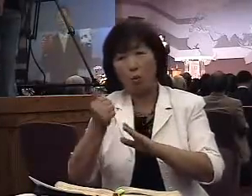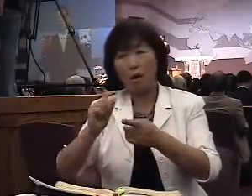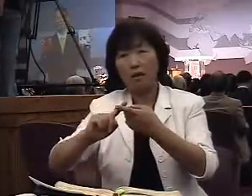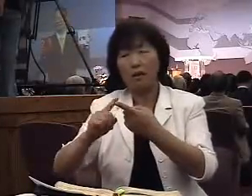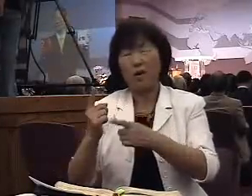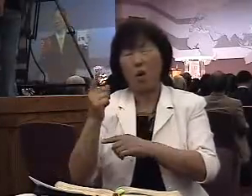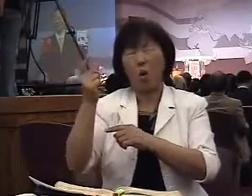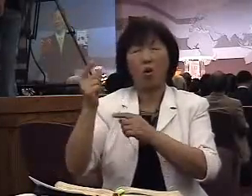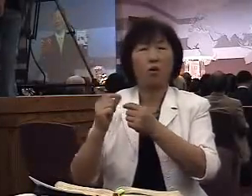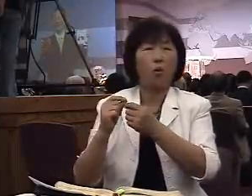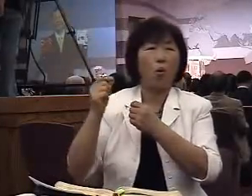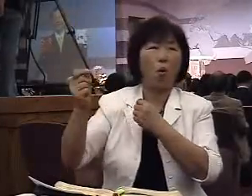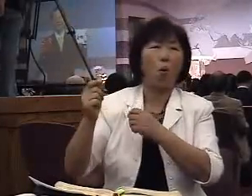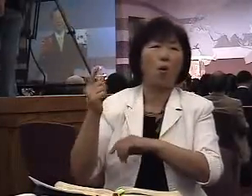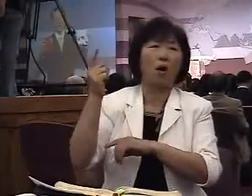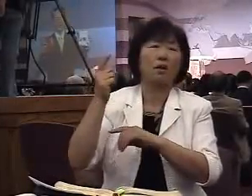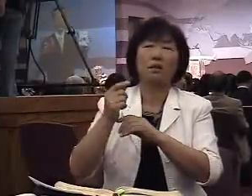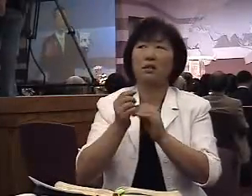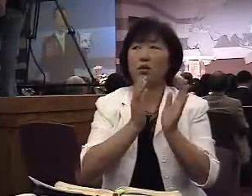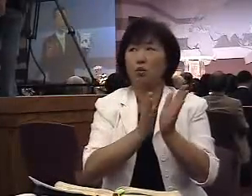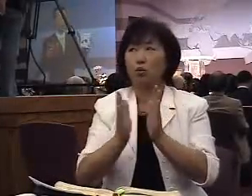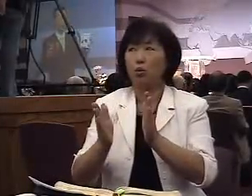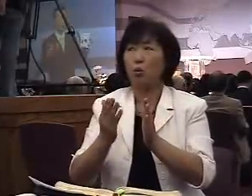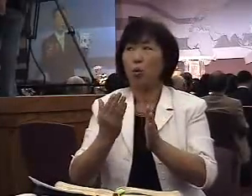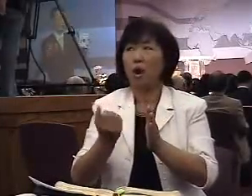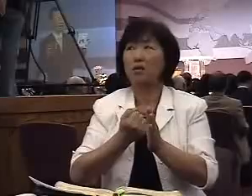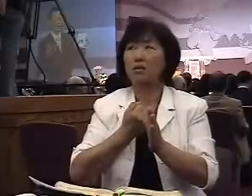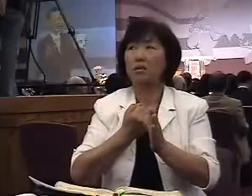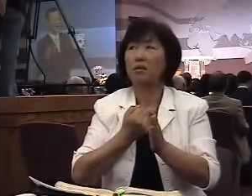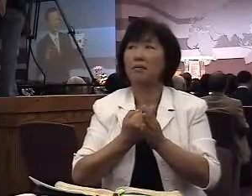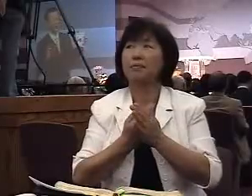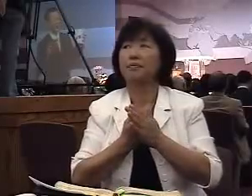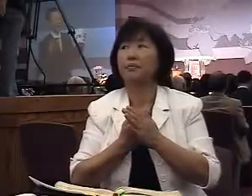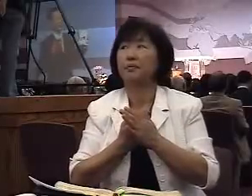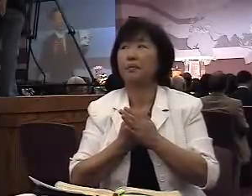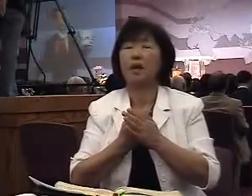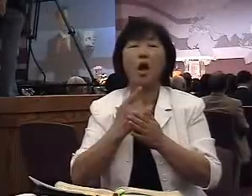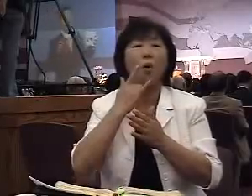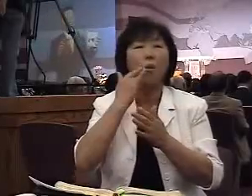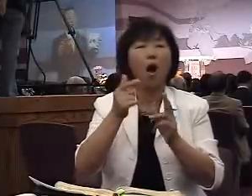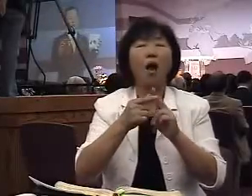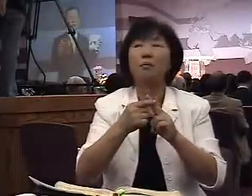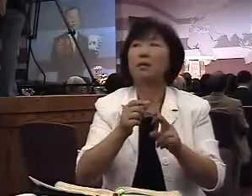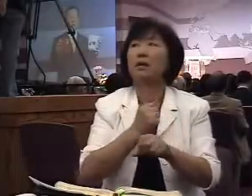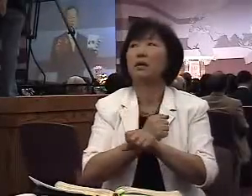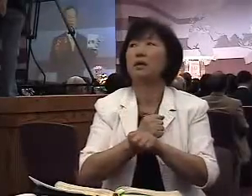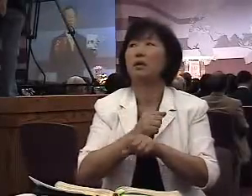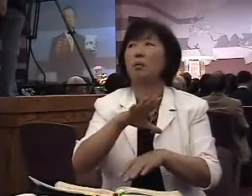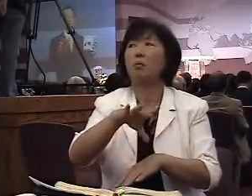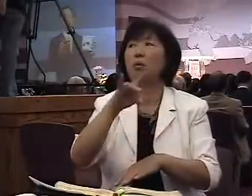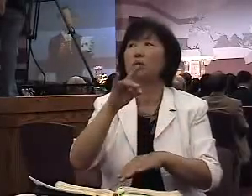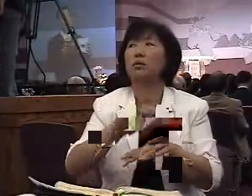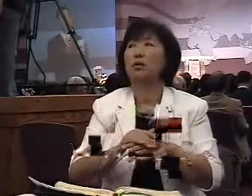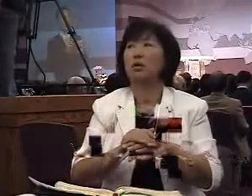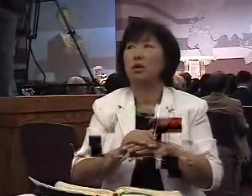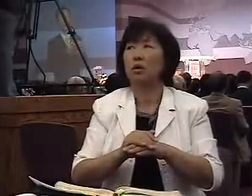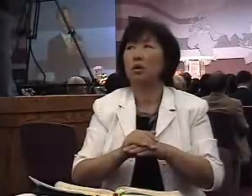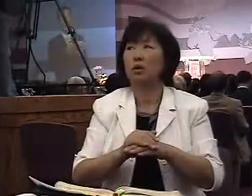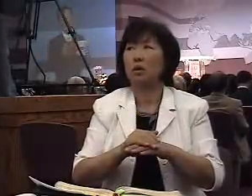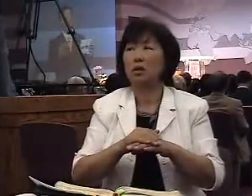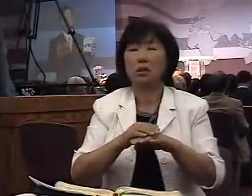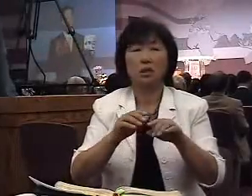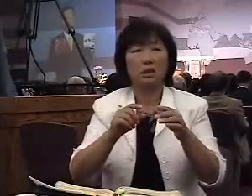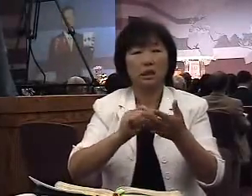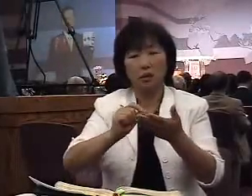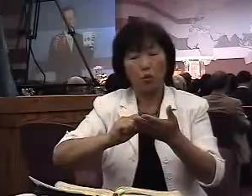올라가는 그러한 순서를 가지려고 해요. 근데 여러분, 이걸 하실 때에 먼저 오늘 주변에 보시면